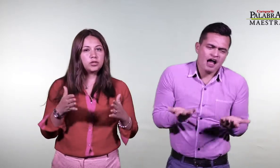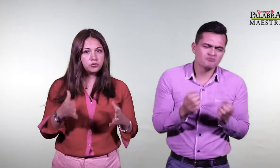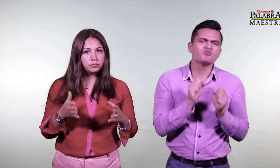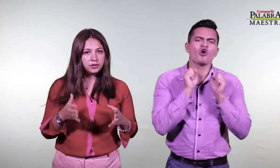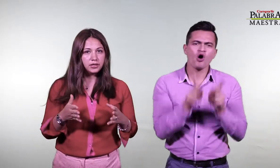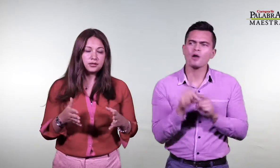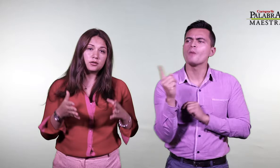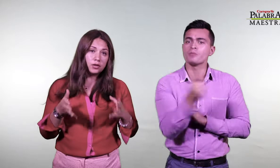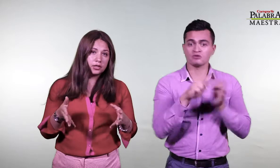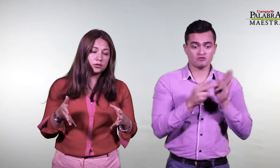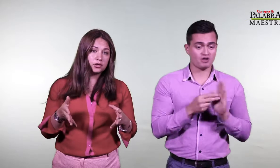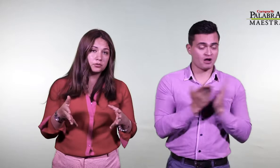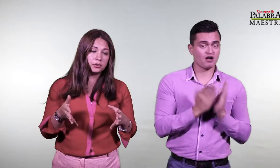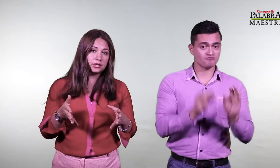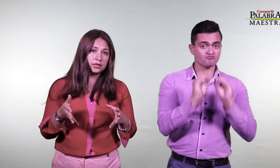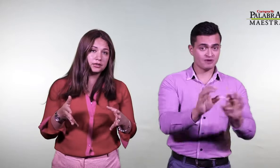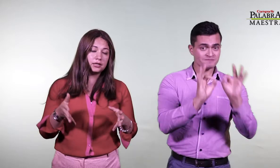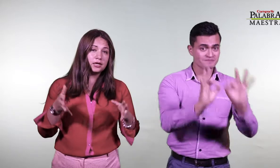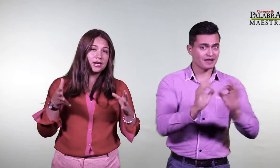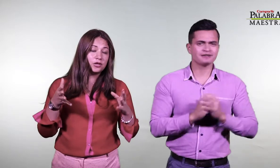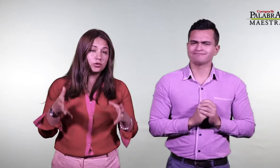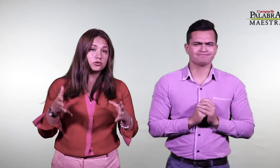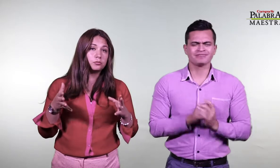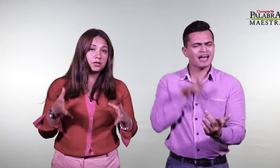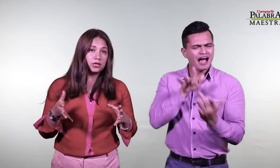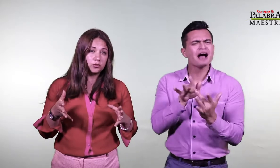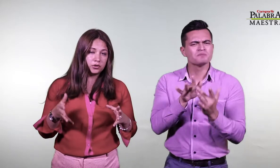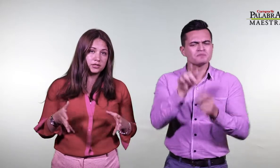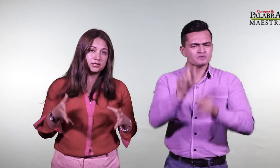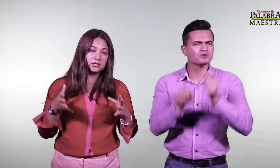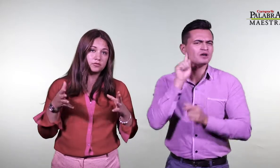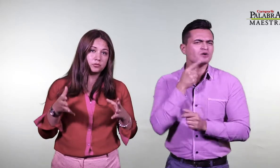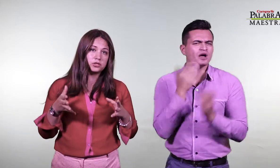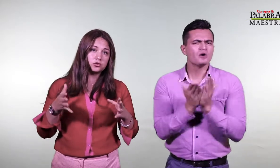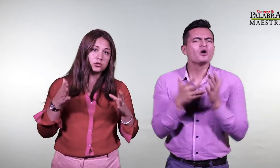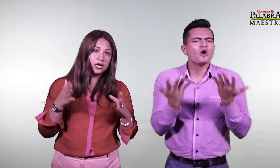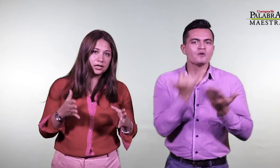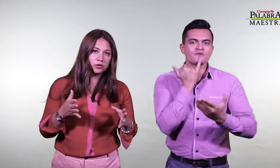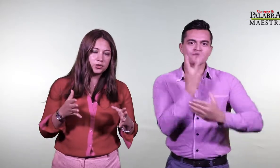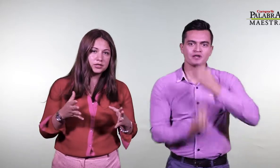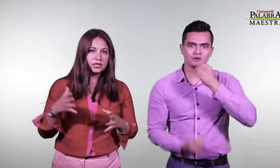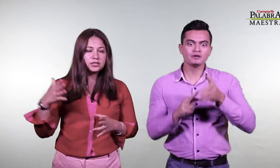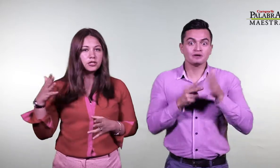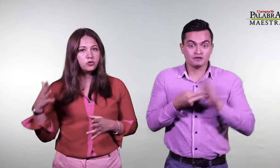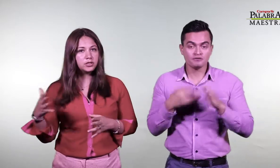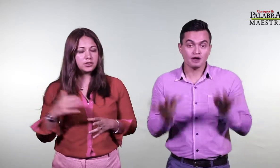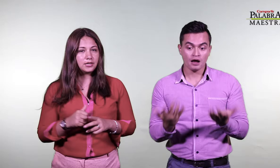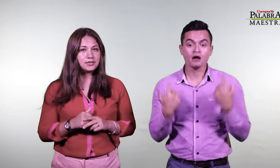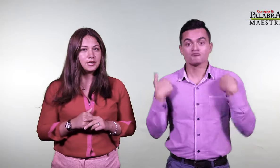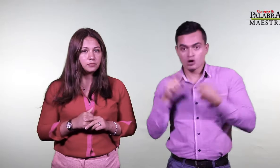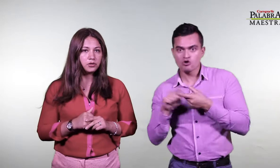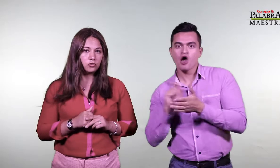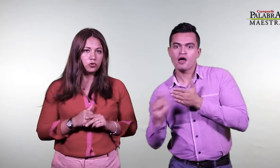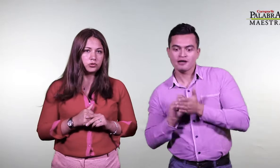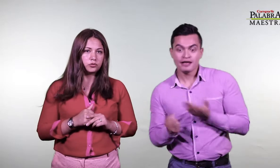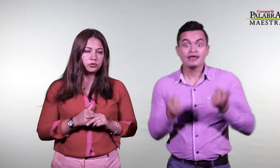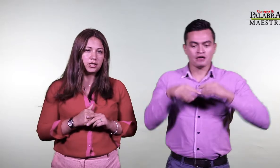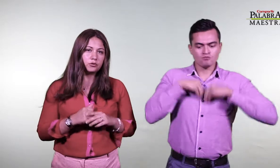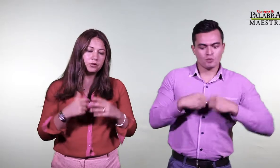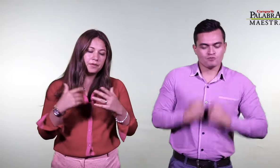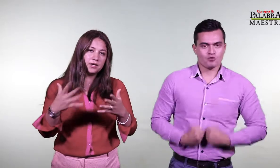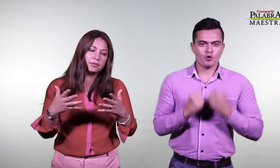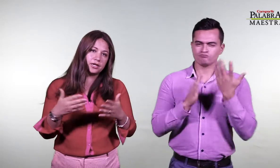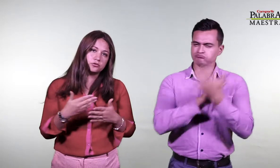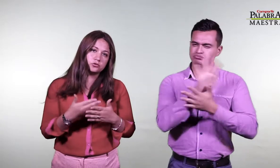la educación pertinente. ¿Cuál es la educación pertinente? La educación bilingüe, es decir, formación en lengua de señas y con enseñanza de español como